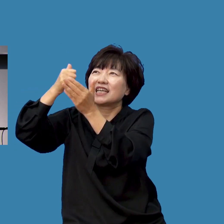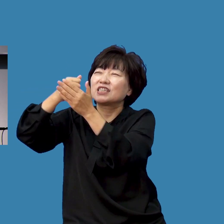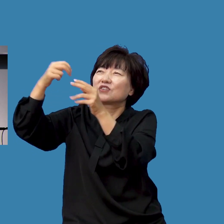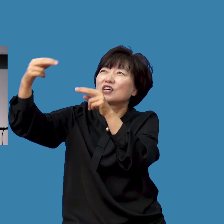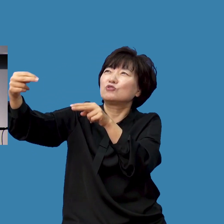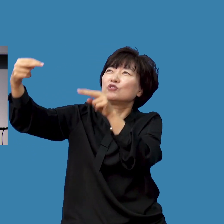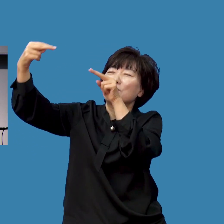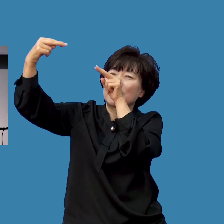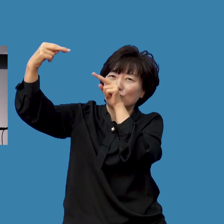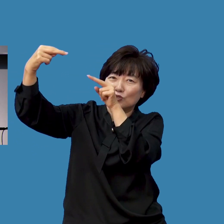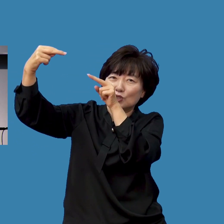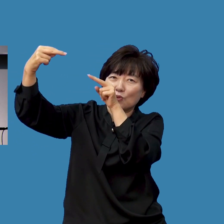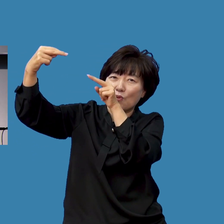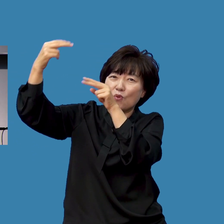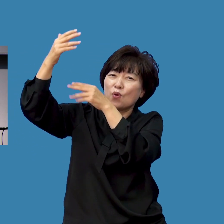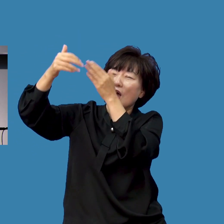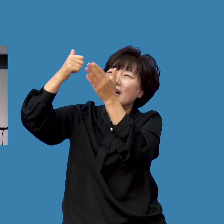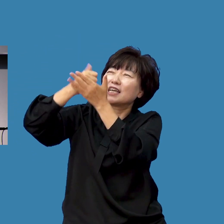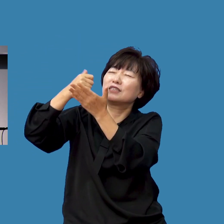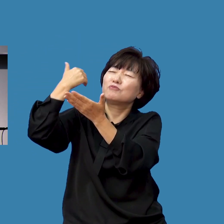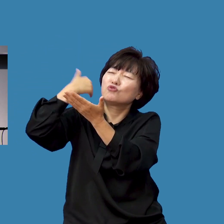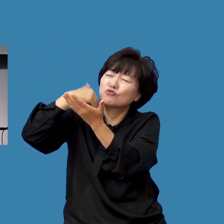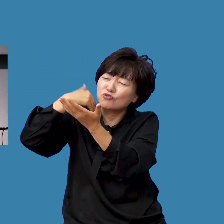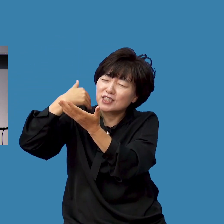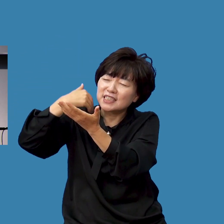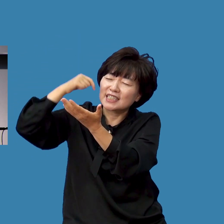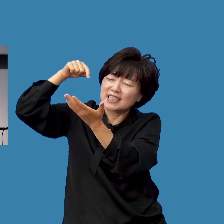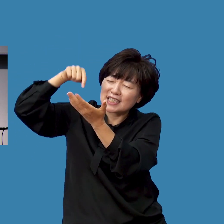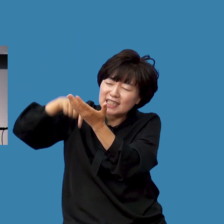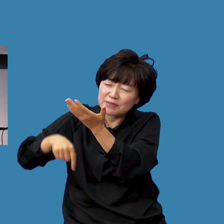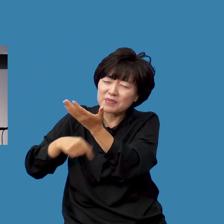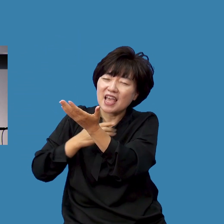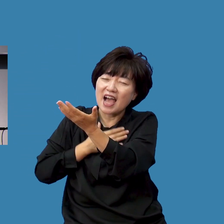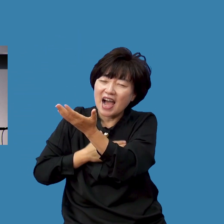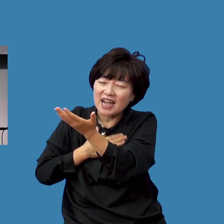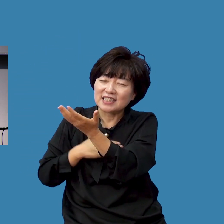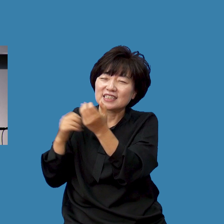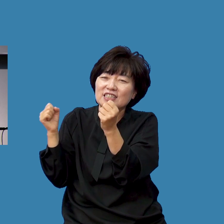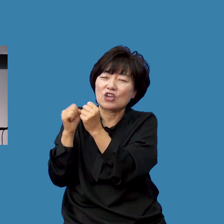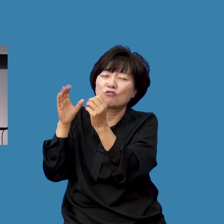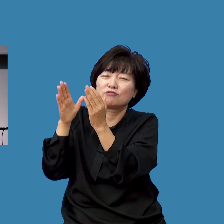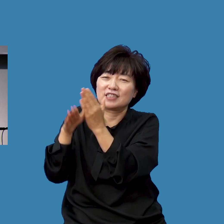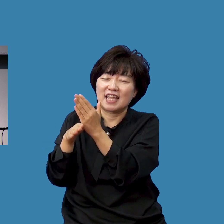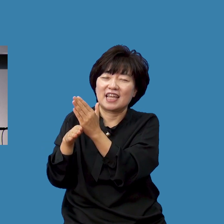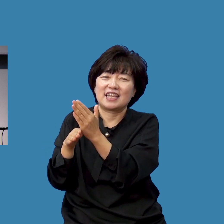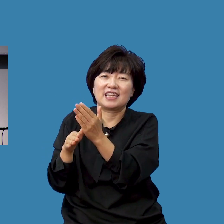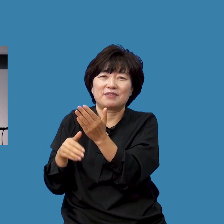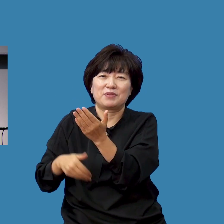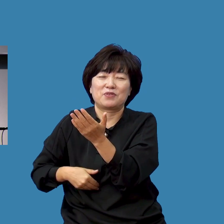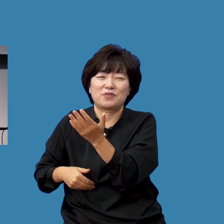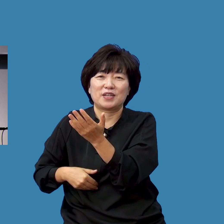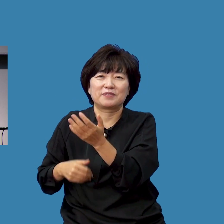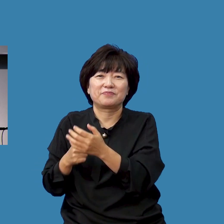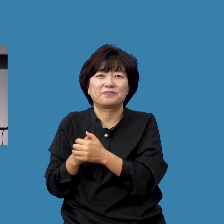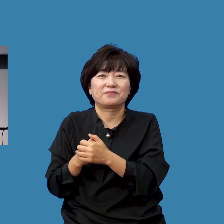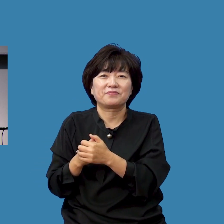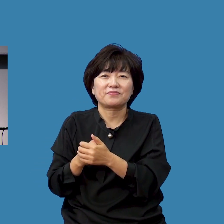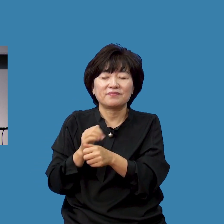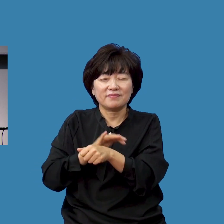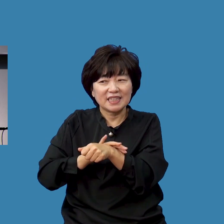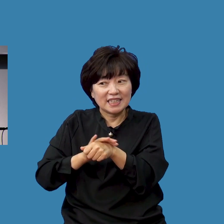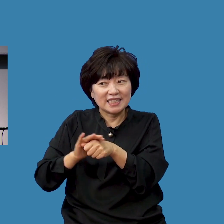그 시간에 하나님과 눈을 맞추고 하나님이 누구신지를 깊게 알아가는 겨울의 시즌이